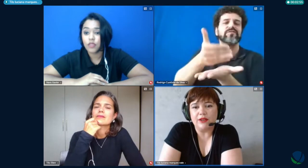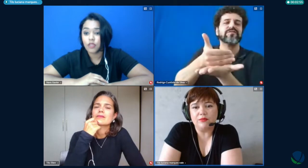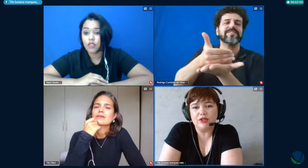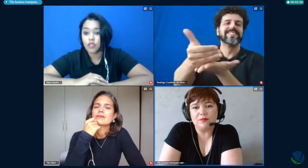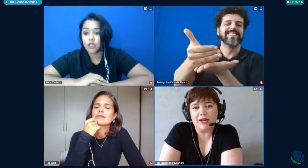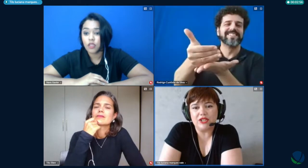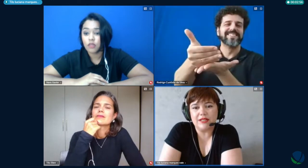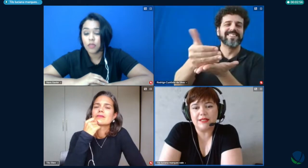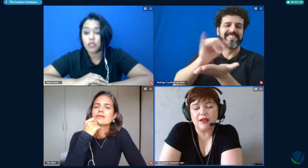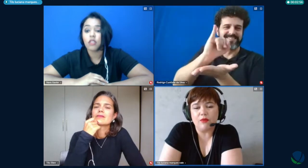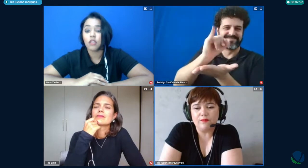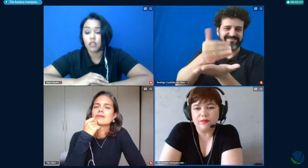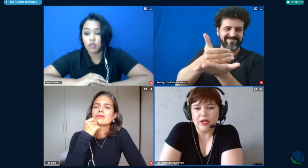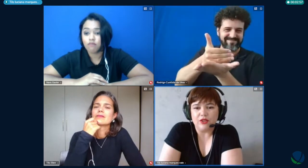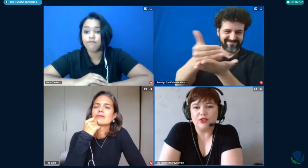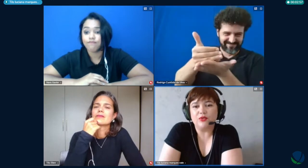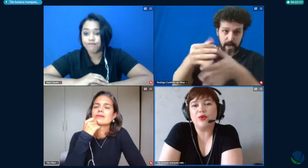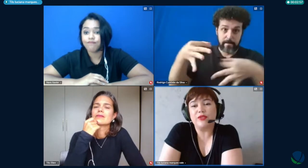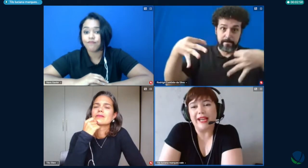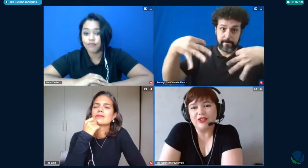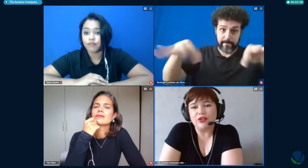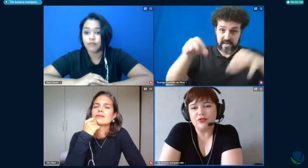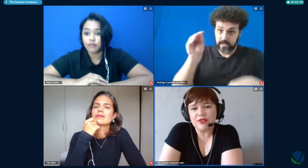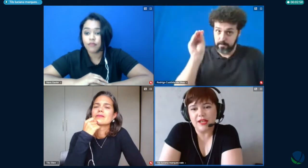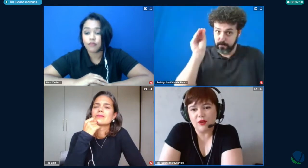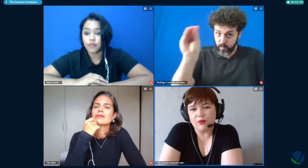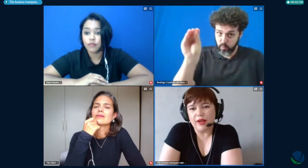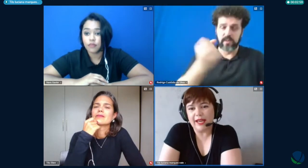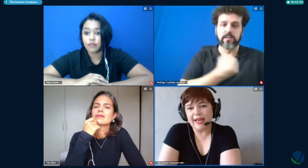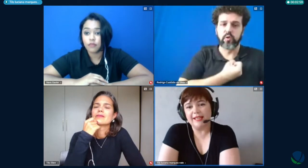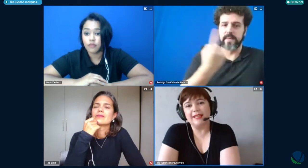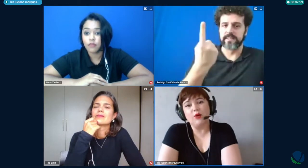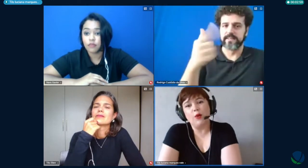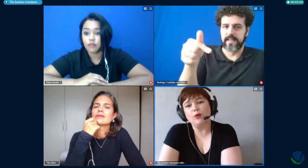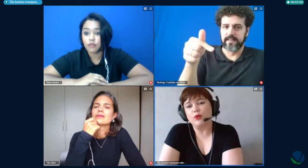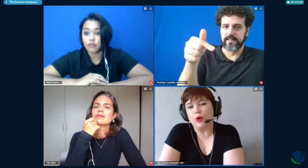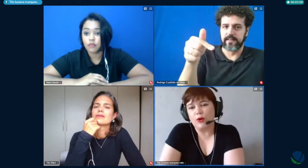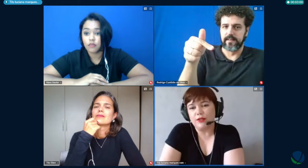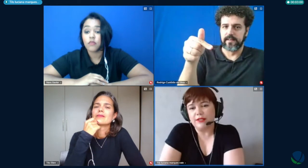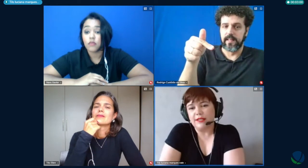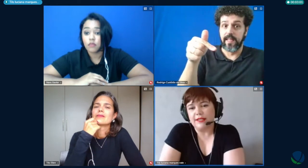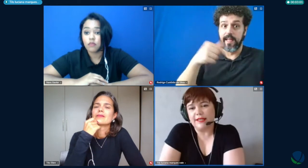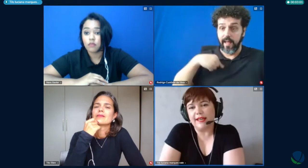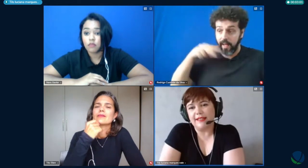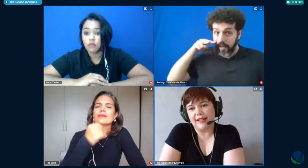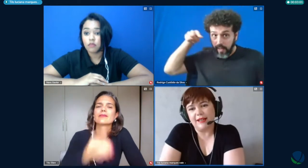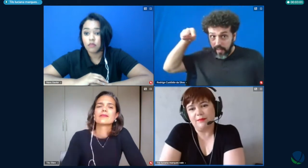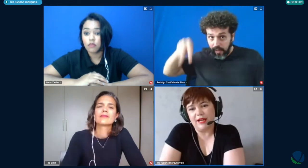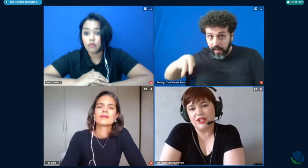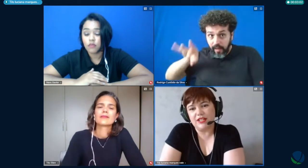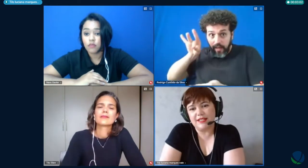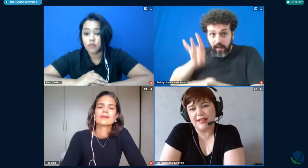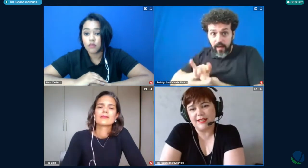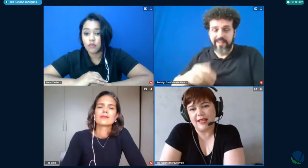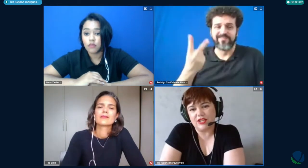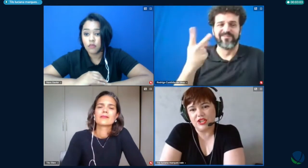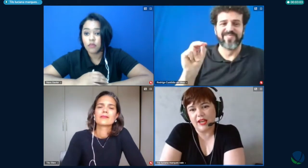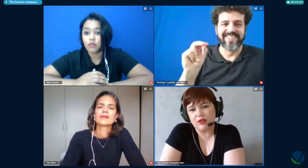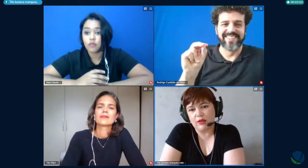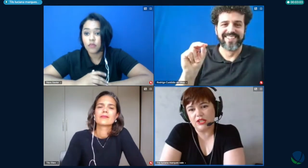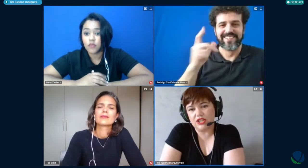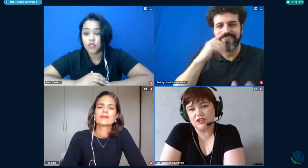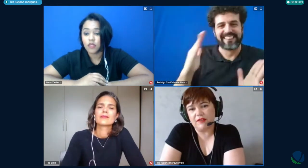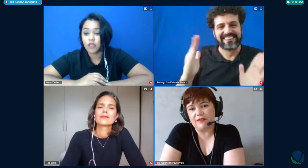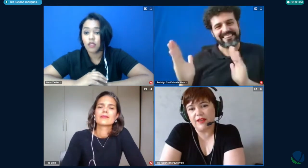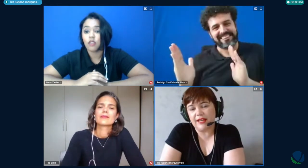sumário, a número de paginação. Da introdução, ele não contou que ele está na página 17.